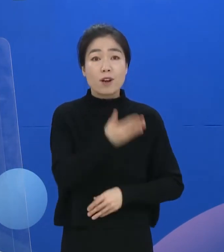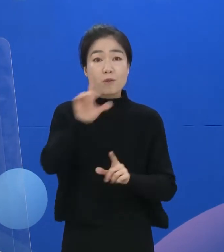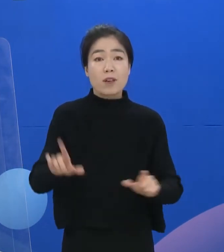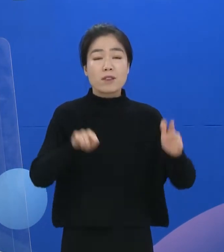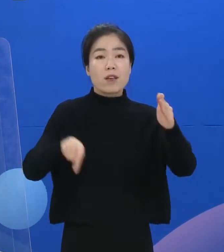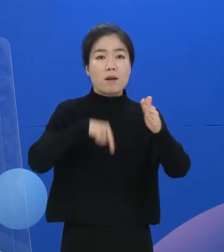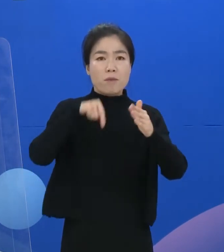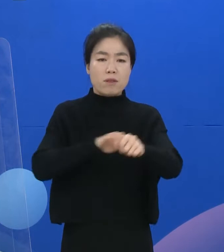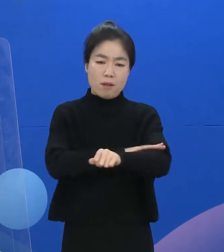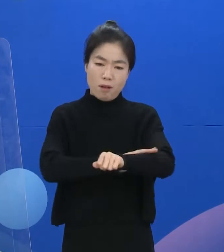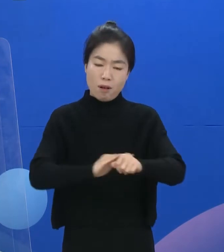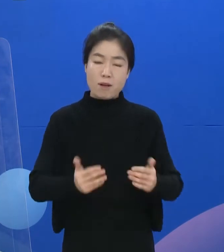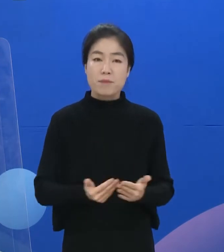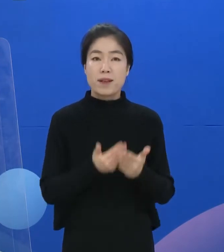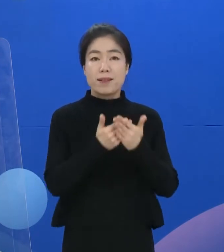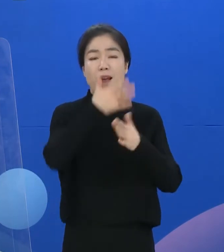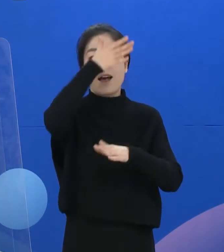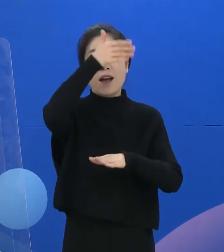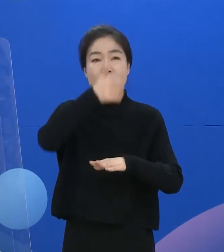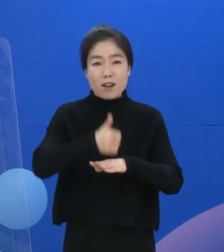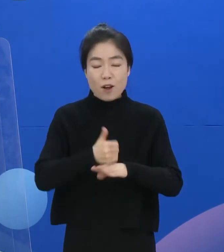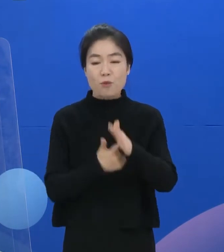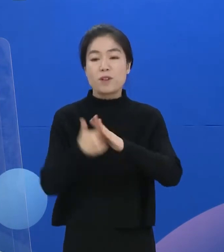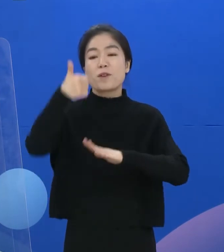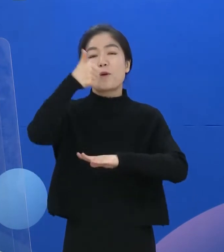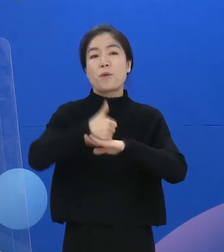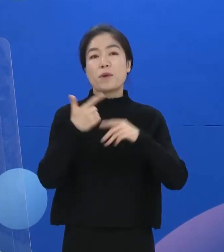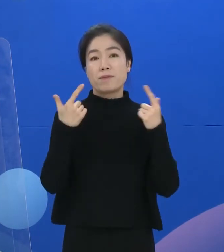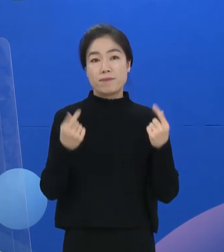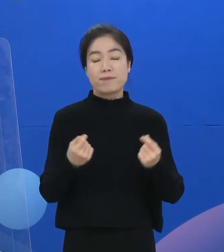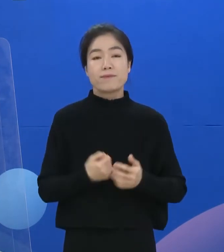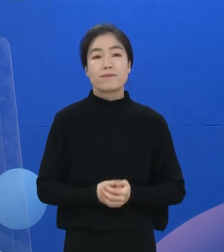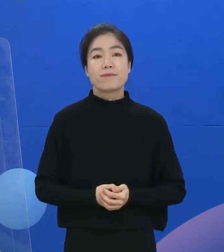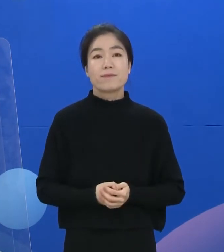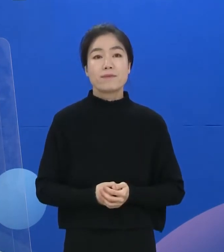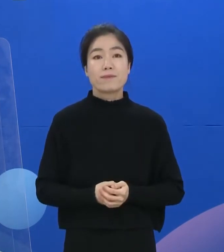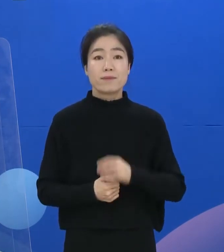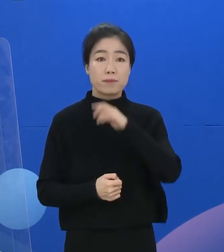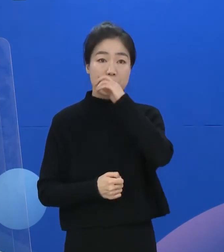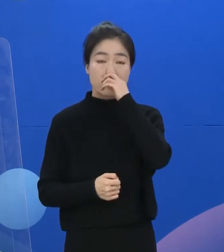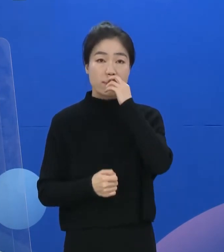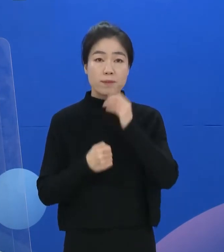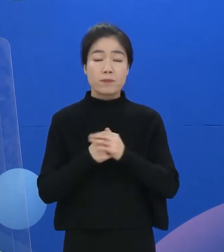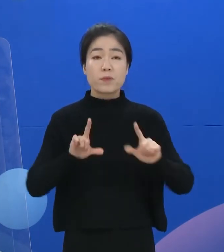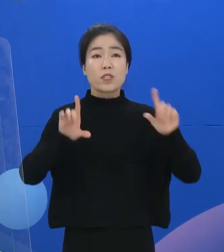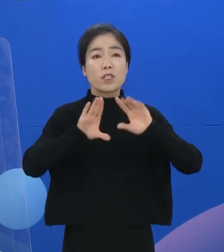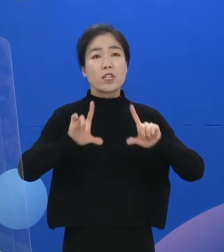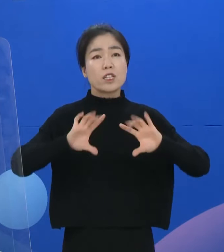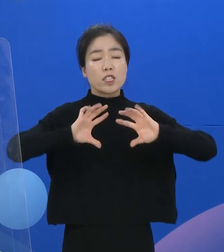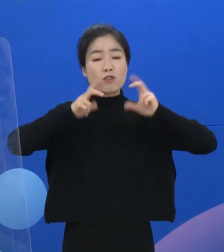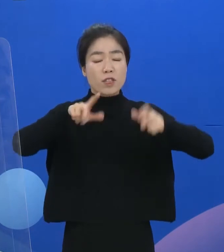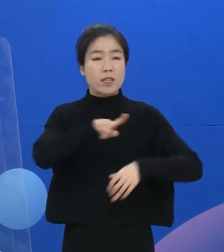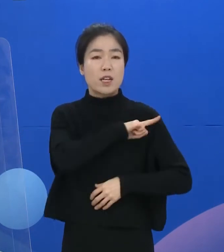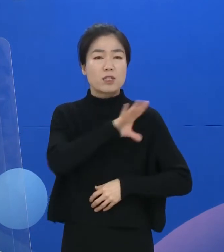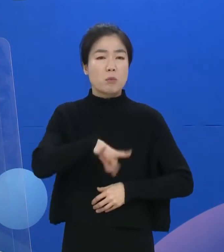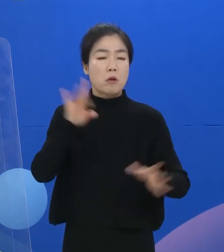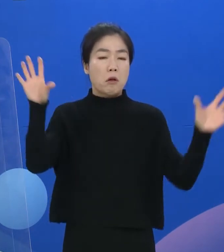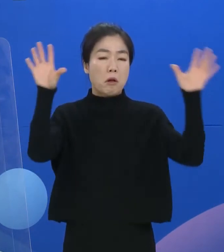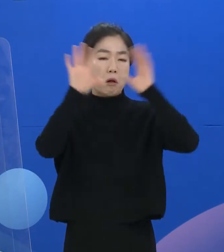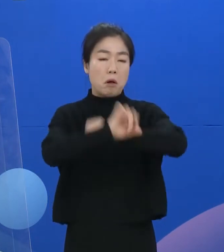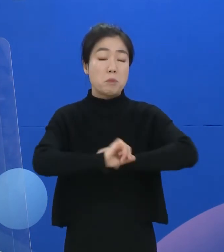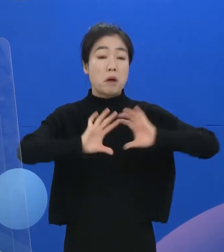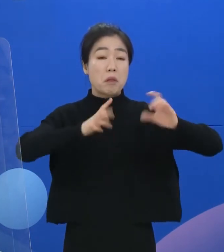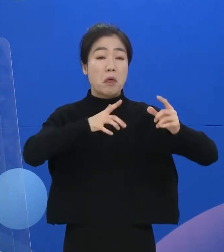6단계에 걸친 생애주기별 지원정책이 시민들의 삶 속에 뿌리를 내리면서 성과를